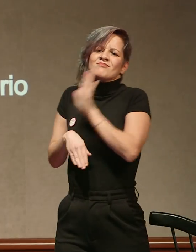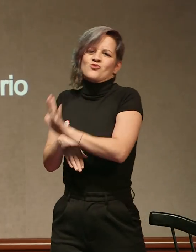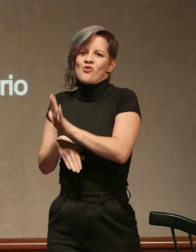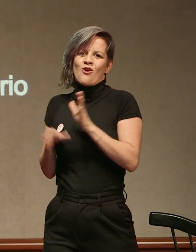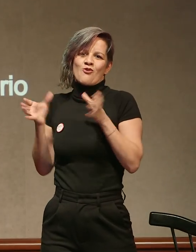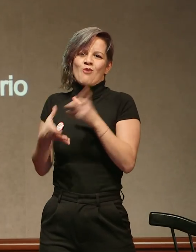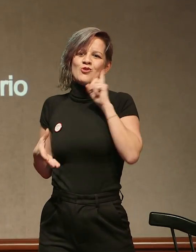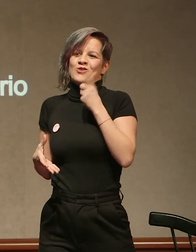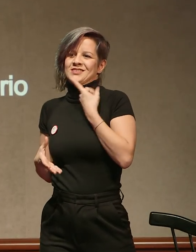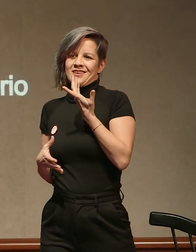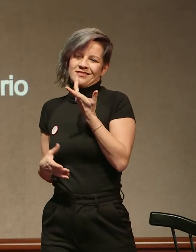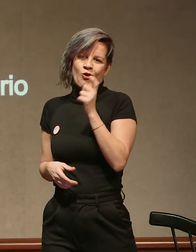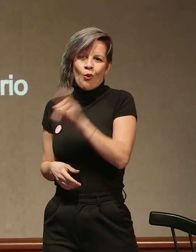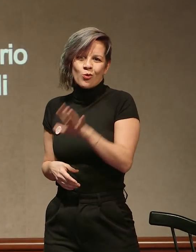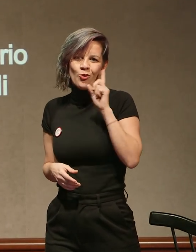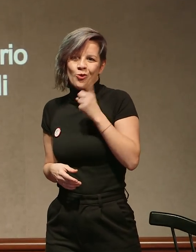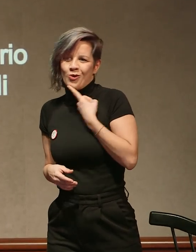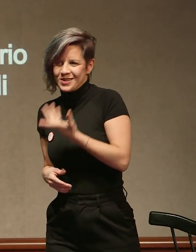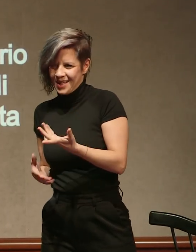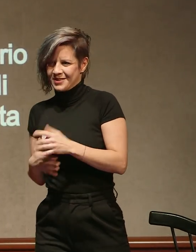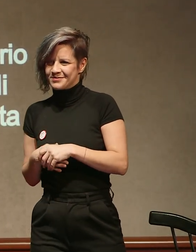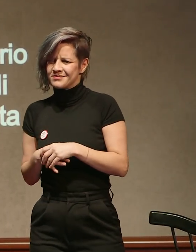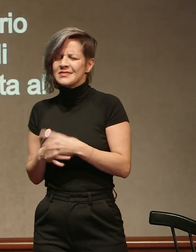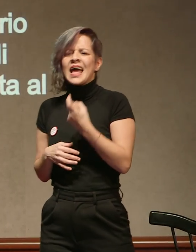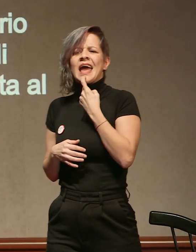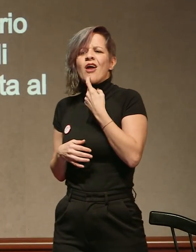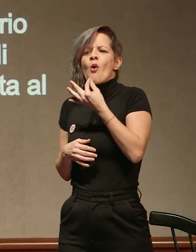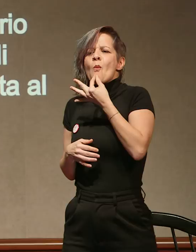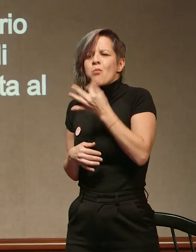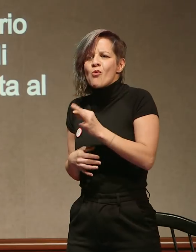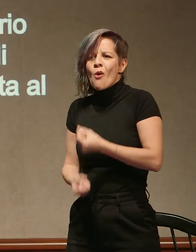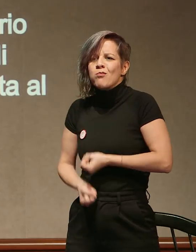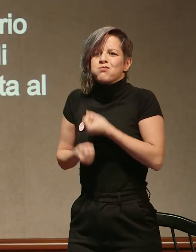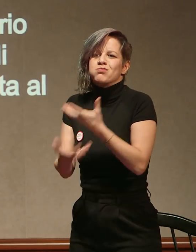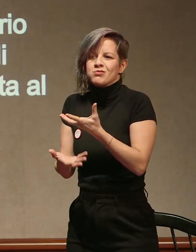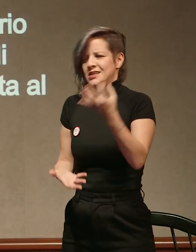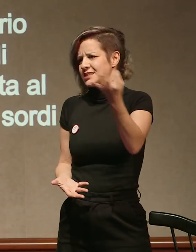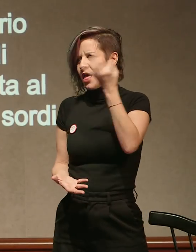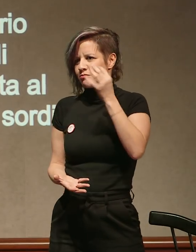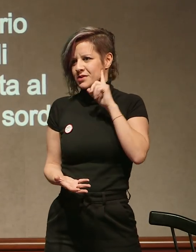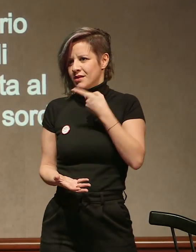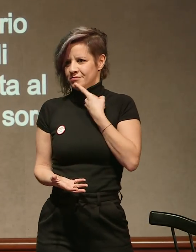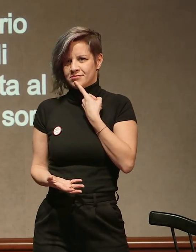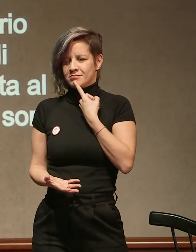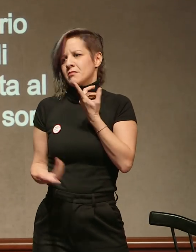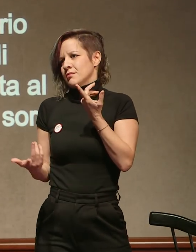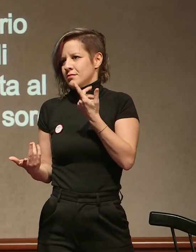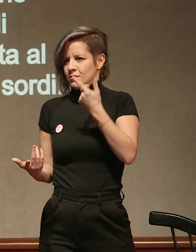collegata al gruppo della comunità dei sordi però chi può fare questa forma